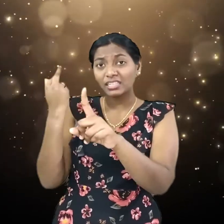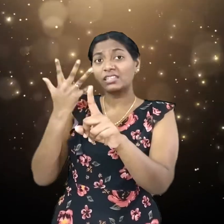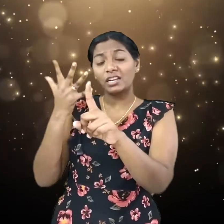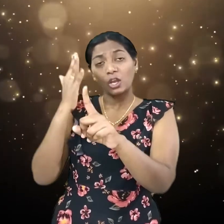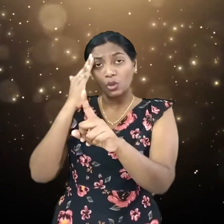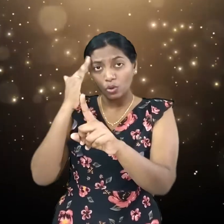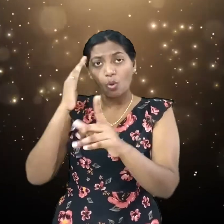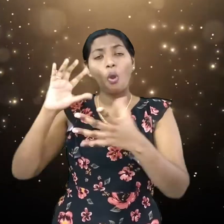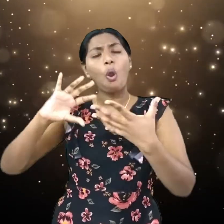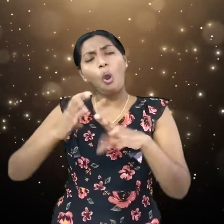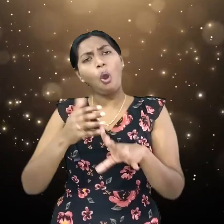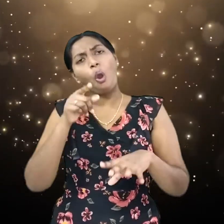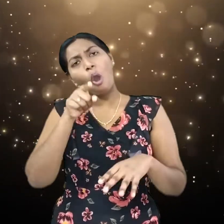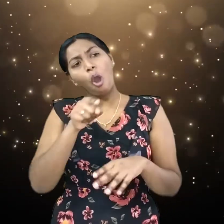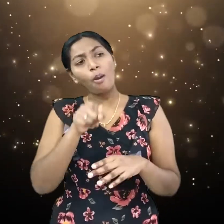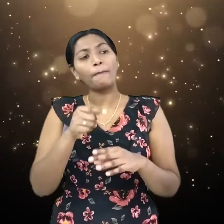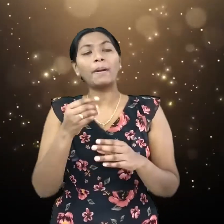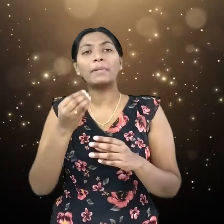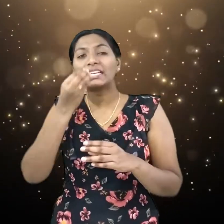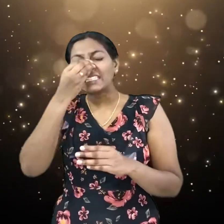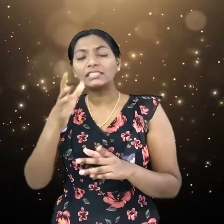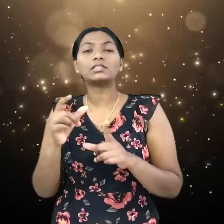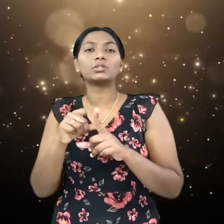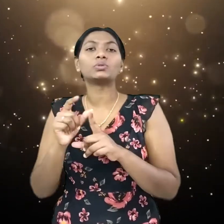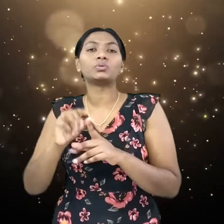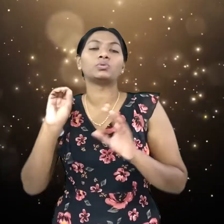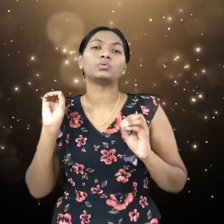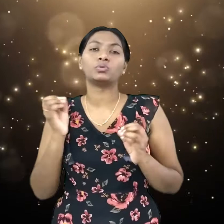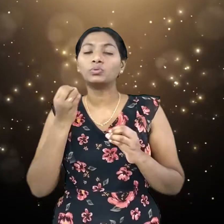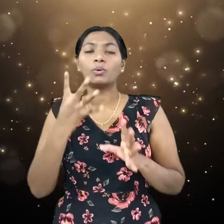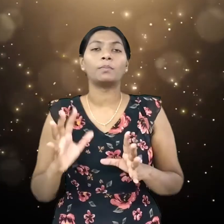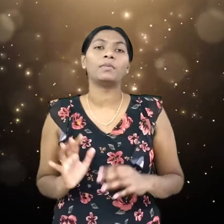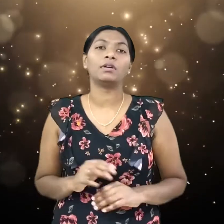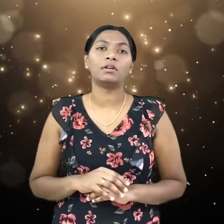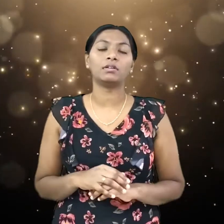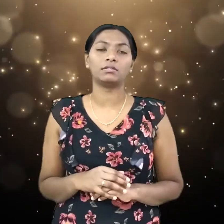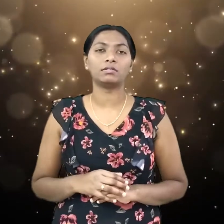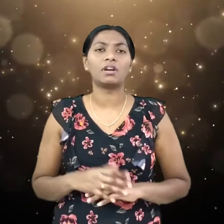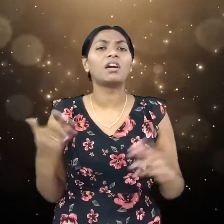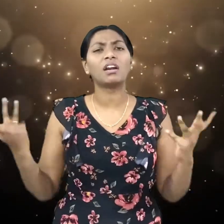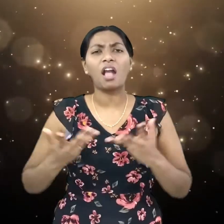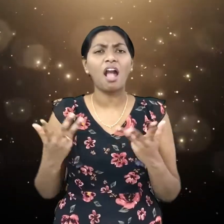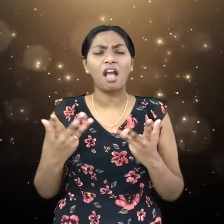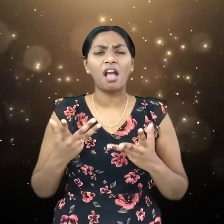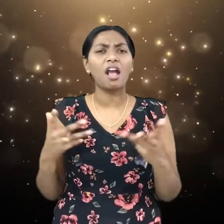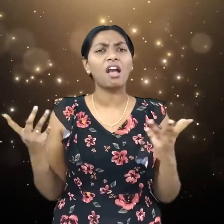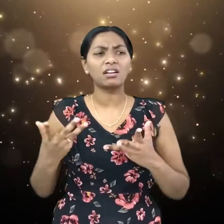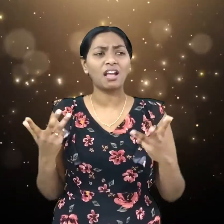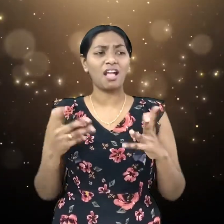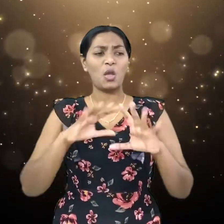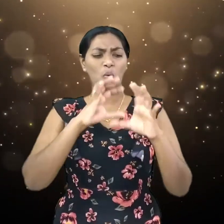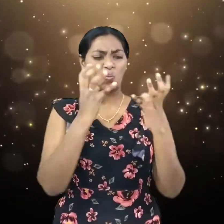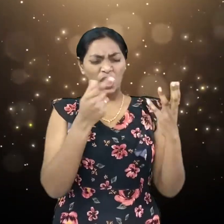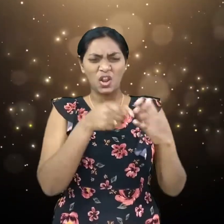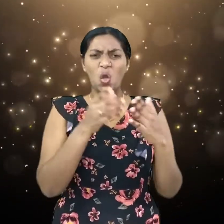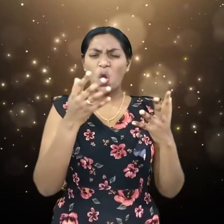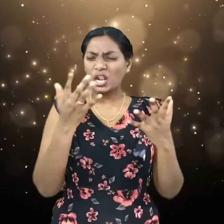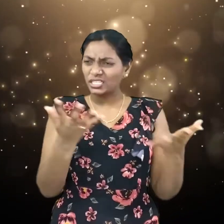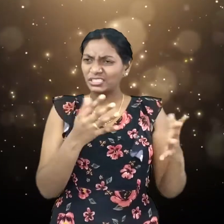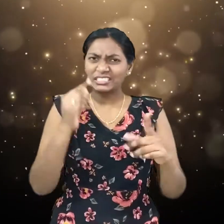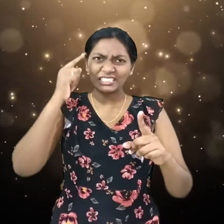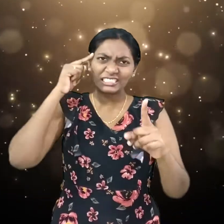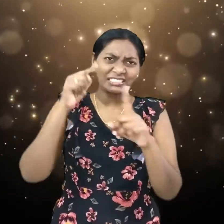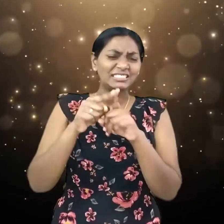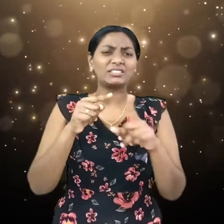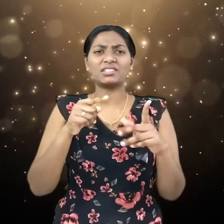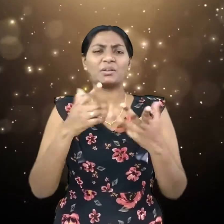चीजें आसान हो जाएंगी, चीजें करनी आसान हो जाएंगी। सुना, क्यों क्यों दुनिया को चीजें करने में मुश्किल होती